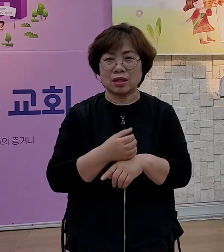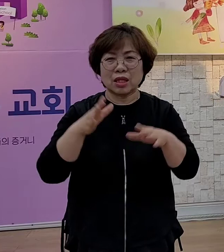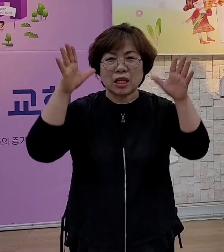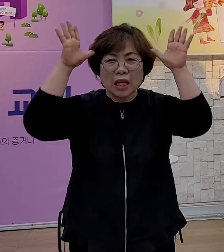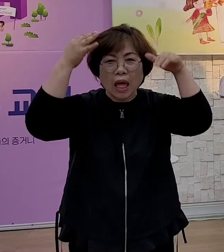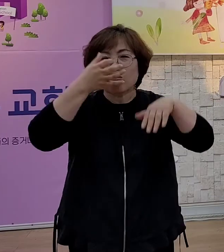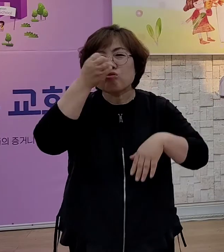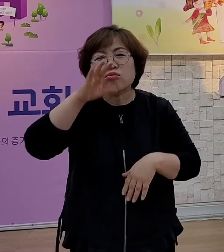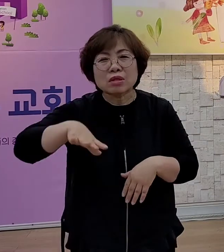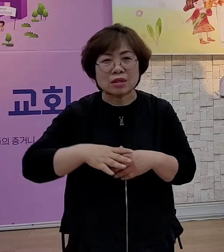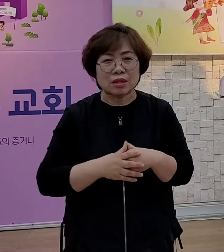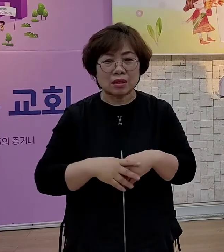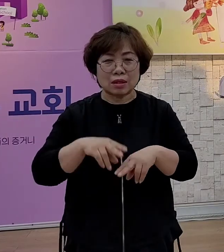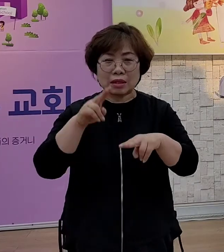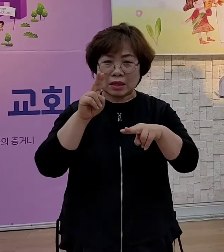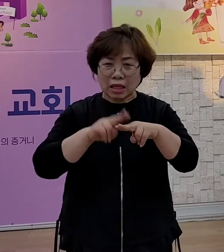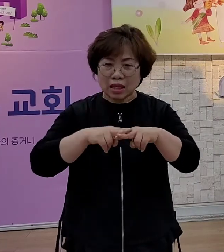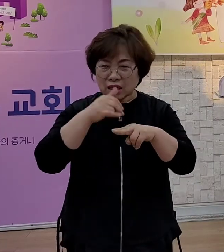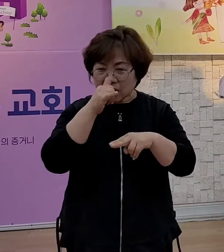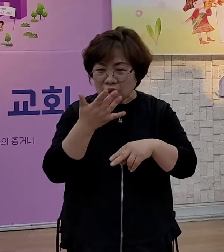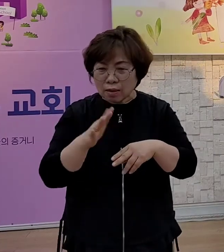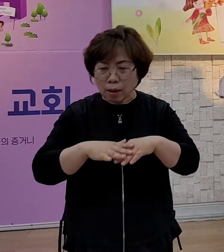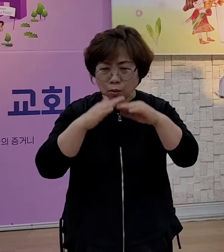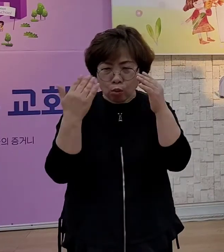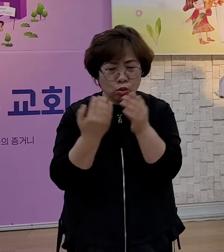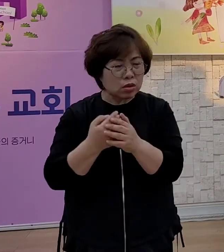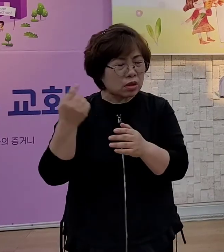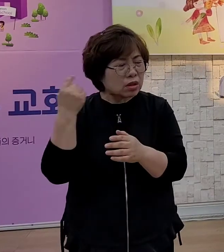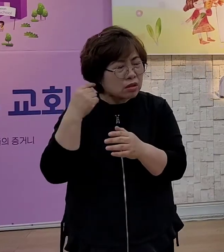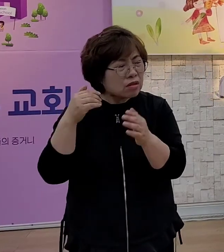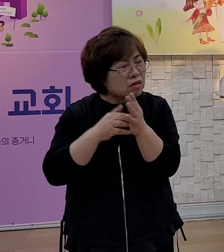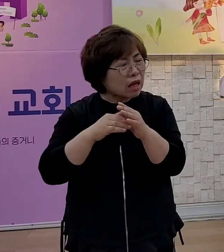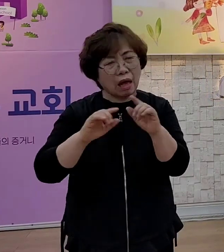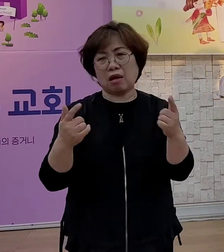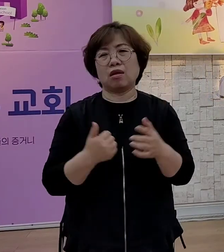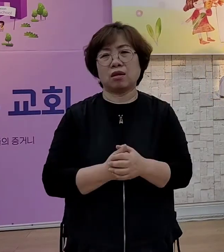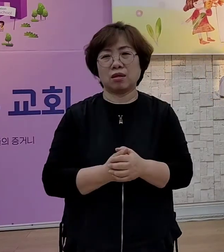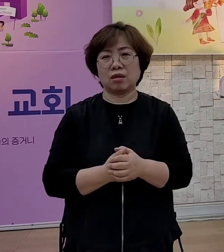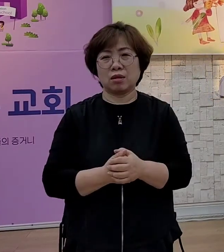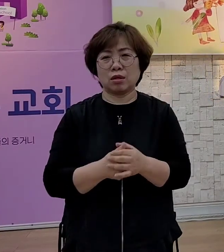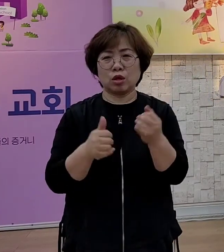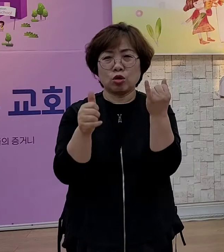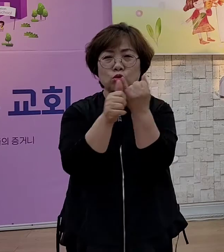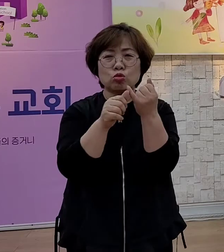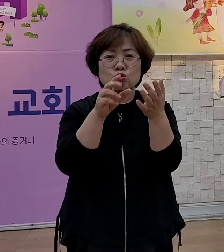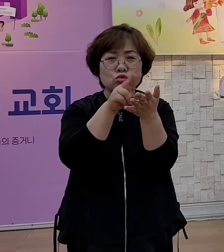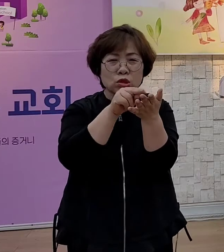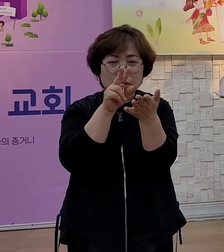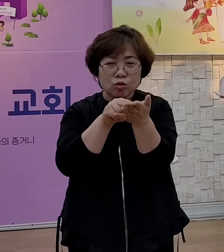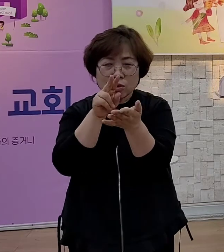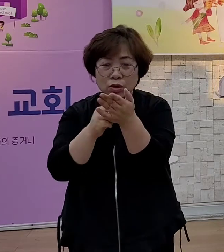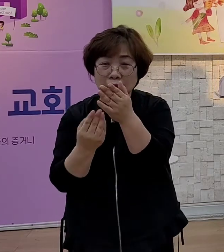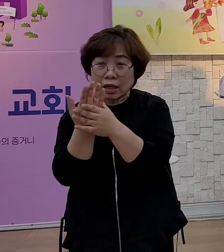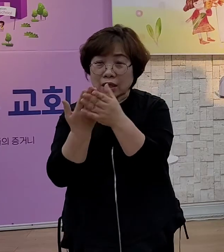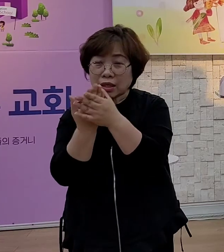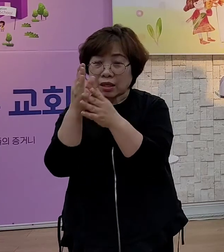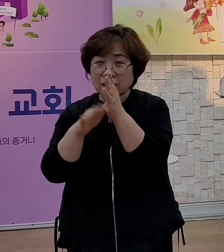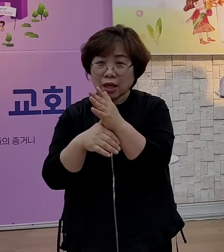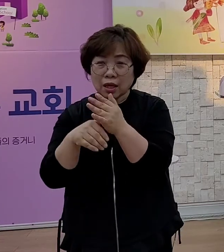그러니까 앉아 있다고 듣는 거 아니거든요. 여러분 부부간에 문제가 생겼을 때는 아무리 남편이 아내가 뭐라 해도